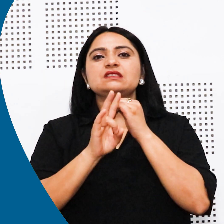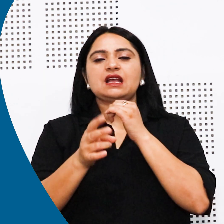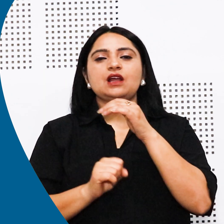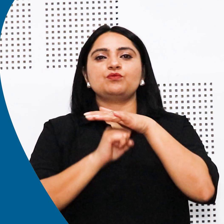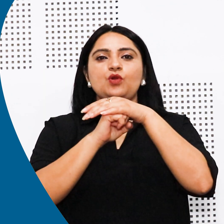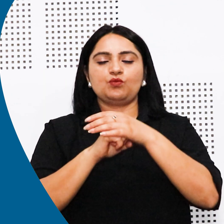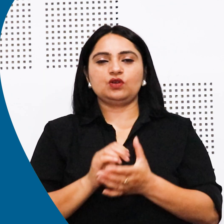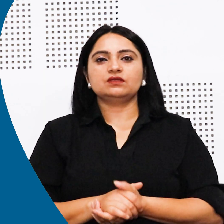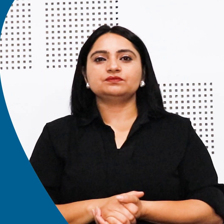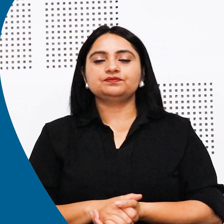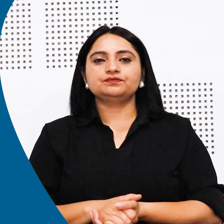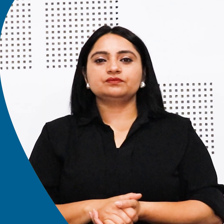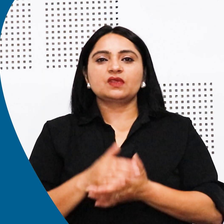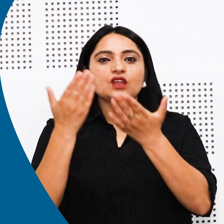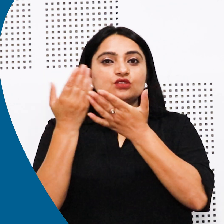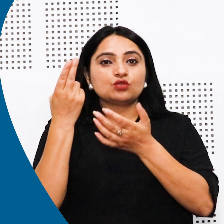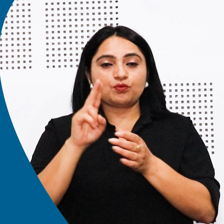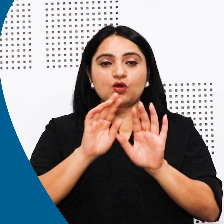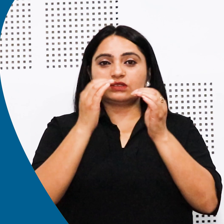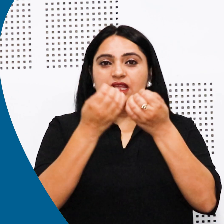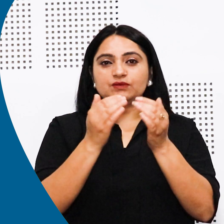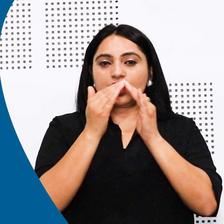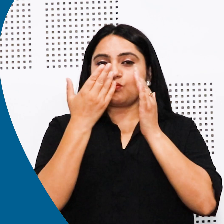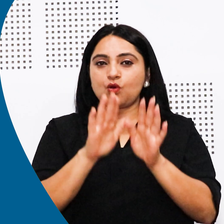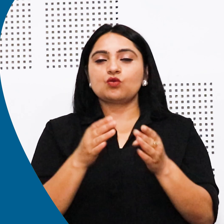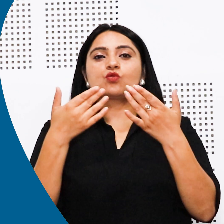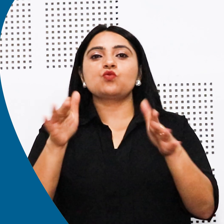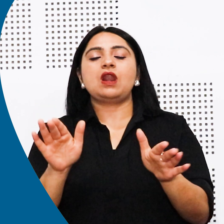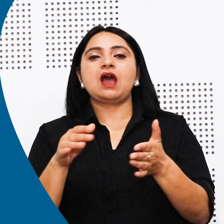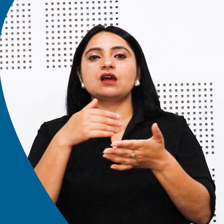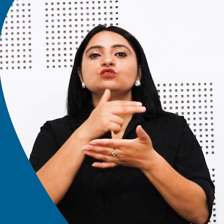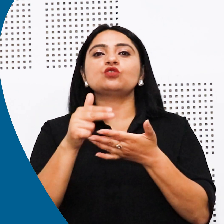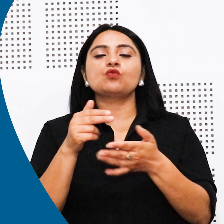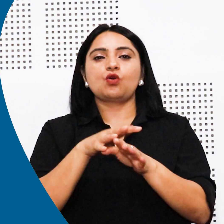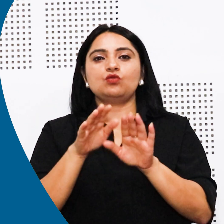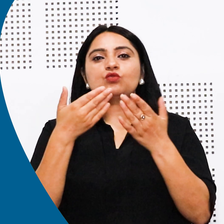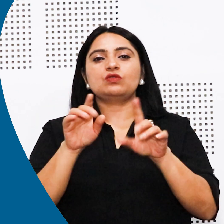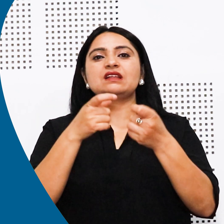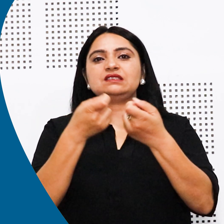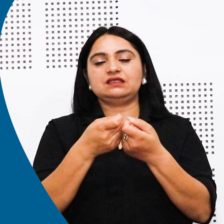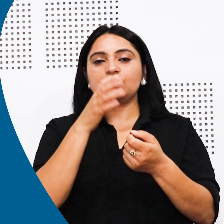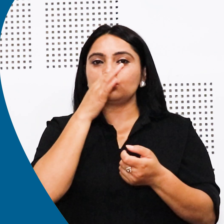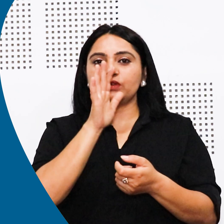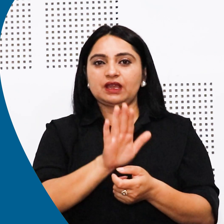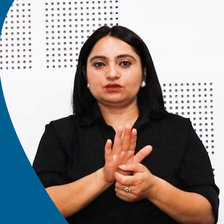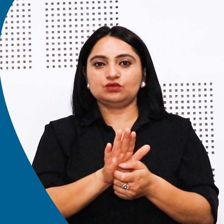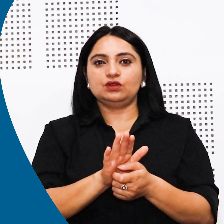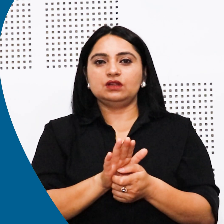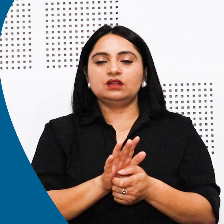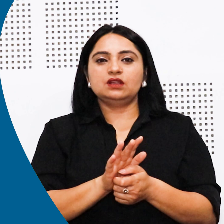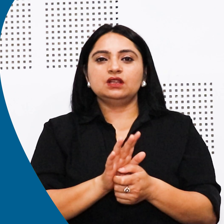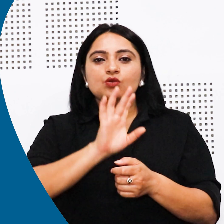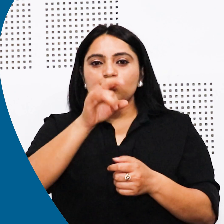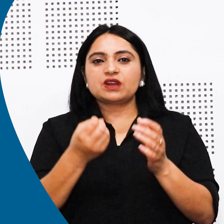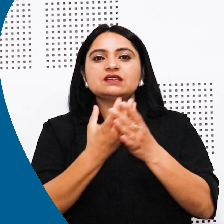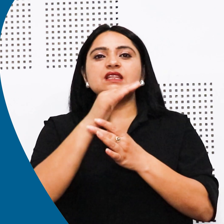प्रमुख मणिप्रसाद रेग्मी। विद्यालय भयो, सामुदायिक भवन भयो र खुला चौरहरूलाई चाहिँ खुला क्षेत्रहरू चाहिँ तोकेका छौँ। पुनर्स्थापना विपद पश्चात चाहिँ उहाँहरूलाई त्यहाँ